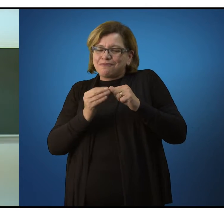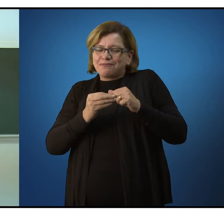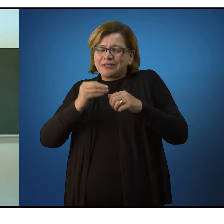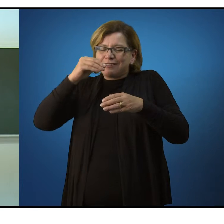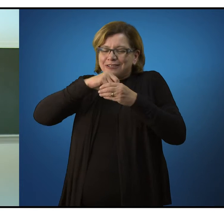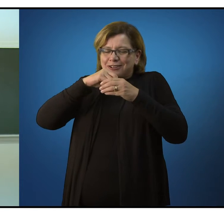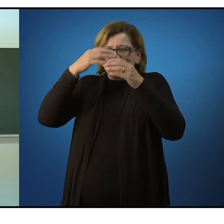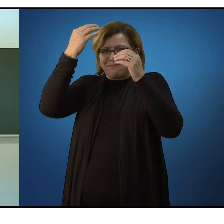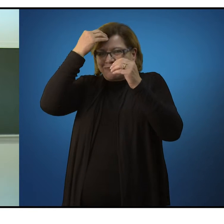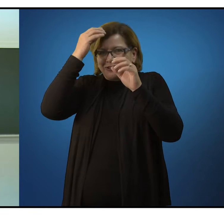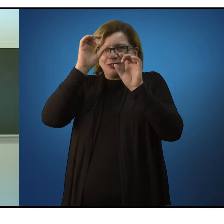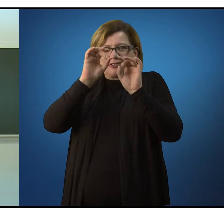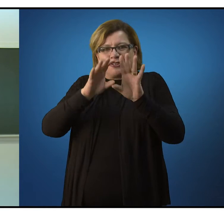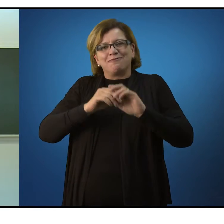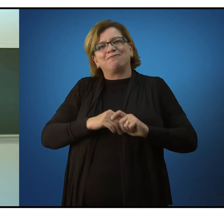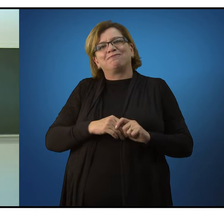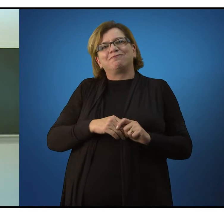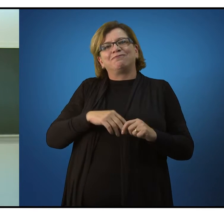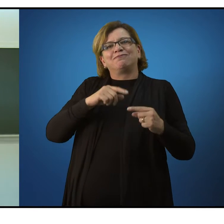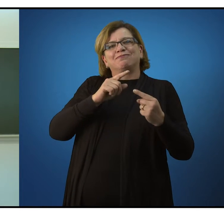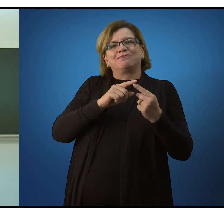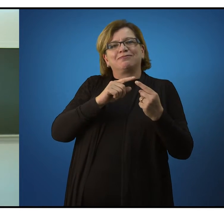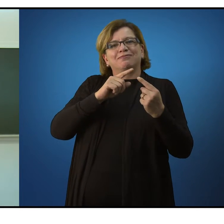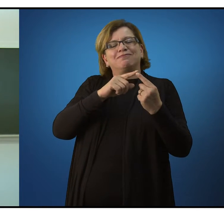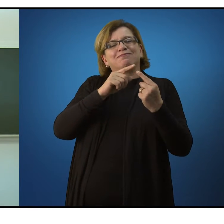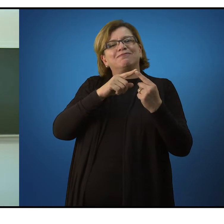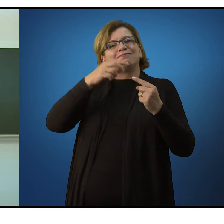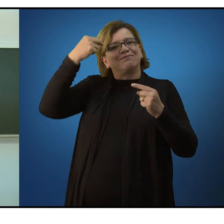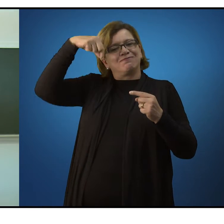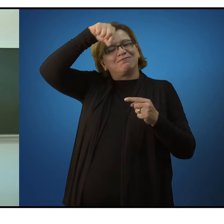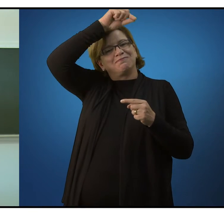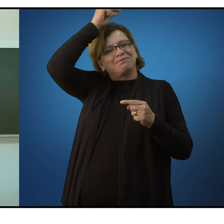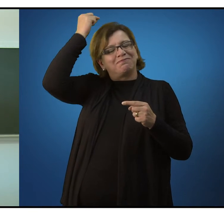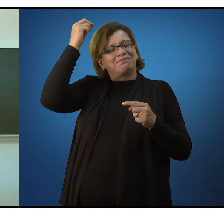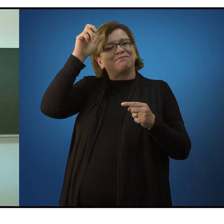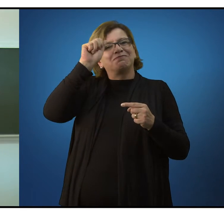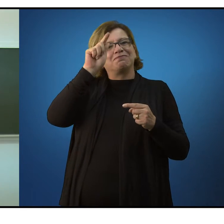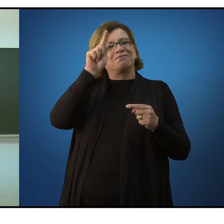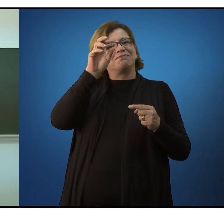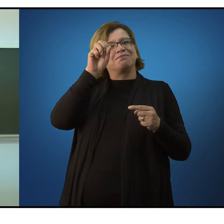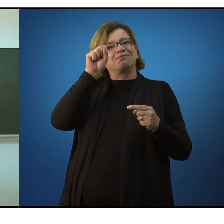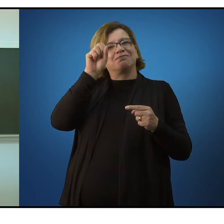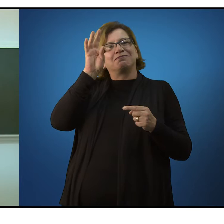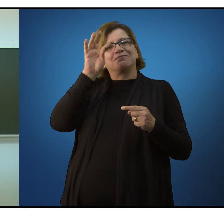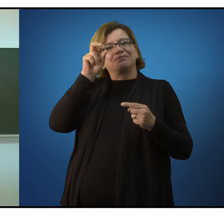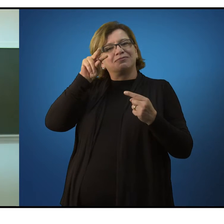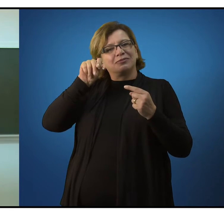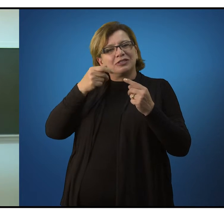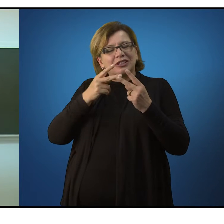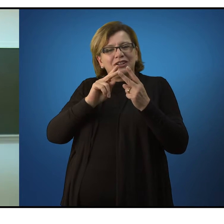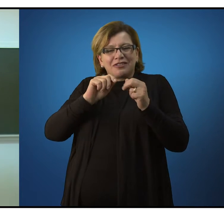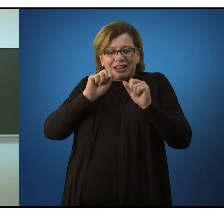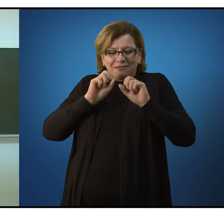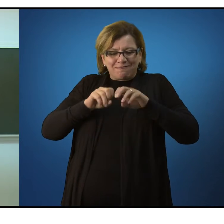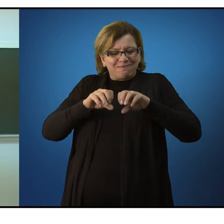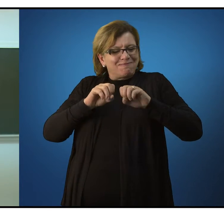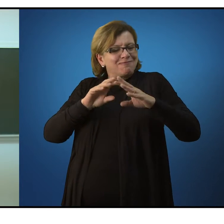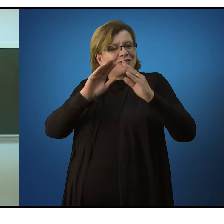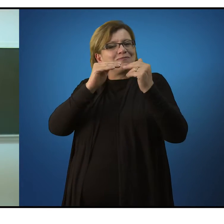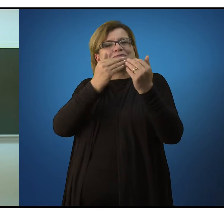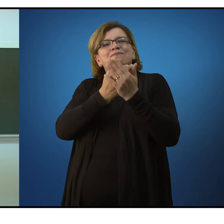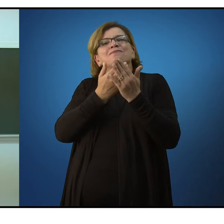Então, o Santo Agostinho, nesta fase da patrística, vai demarcar esse estudo dos textos bíblicos